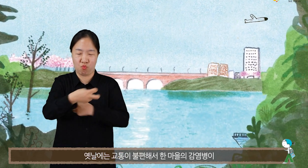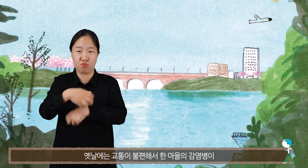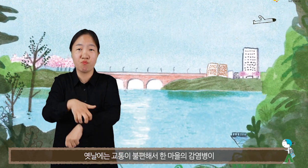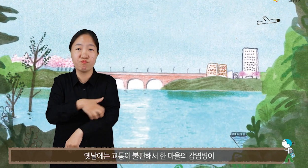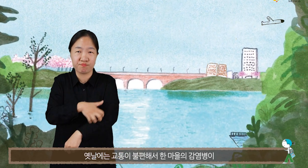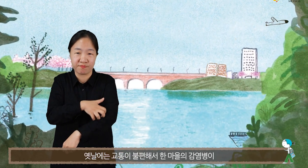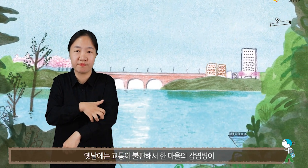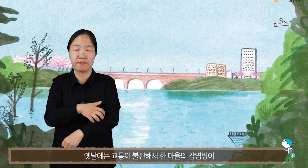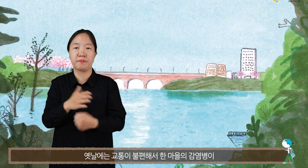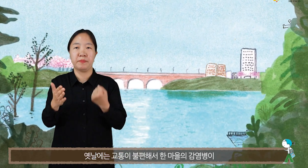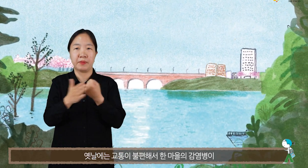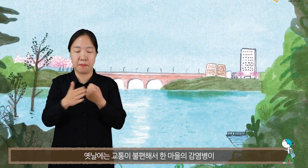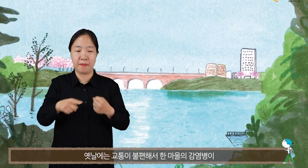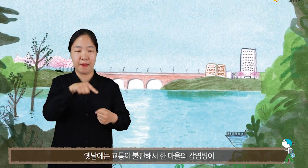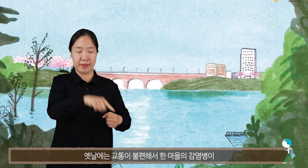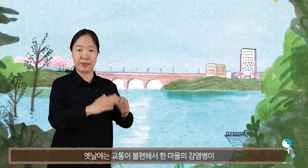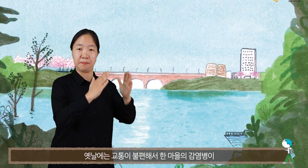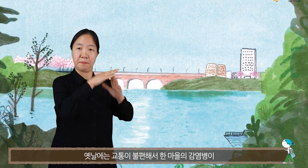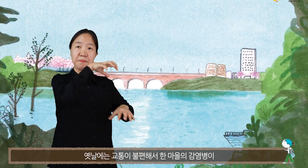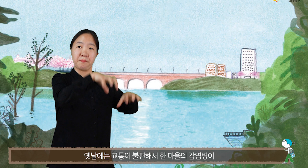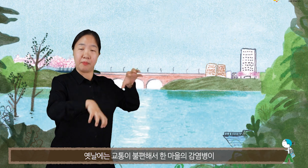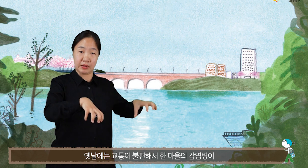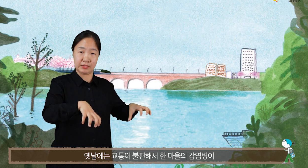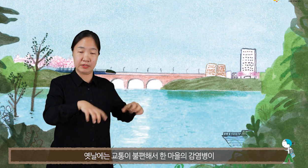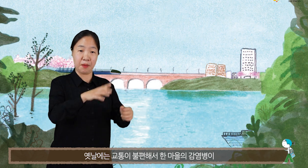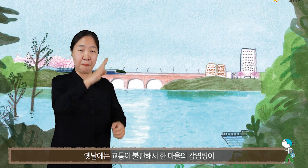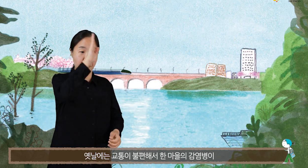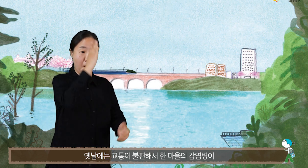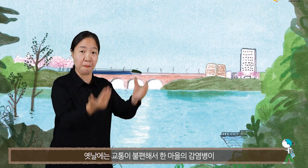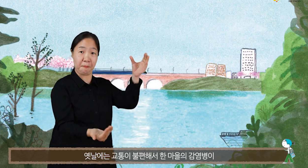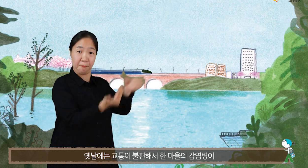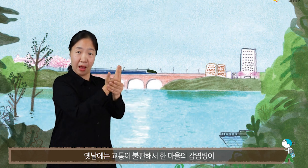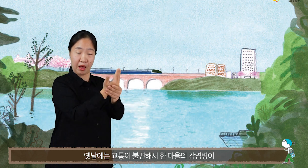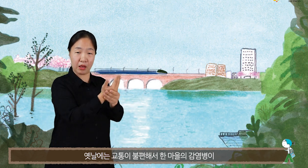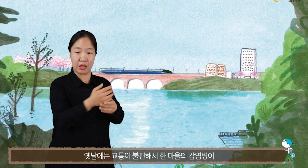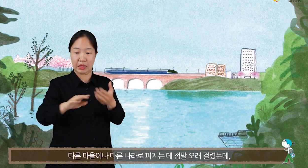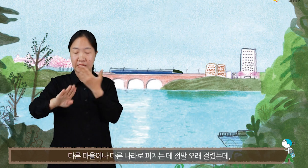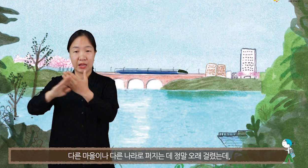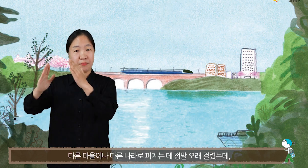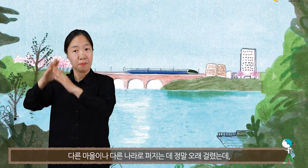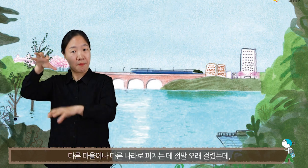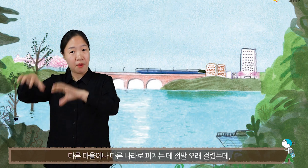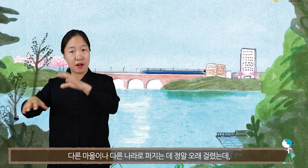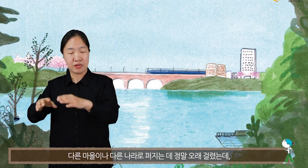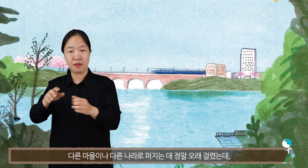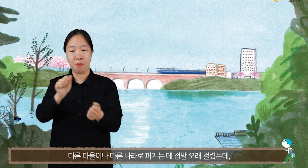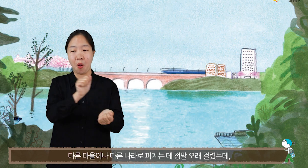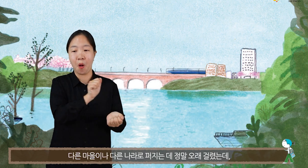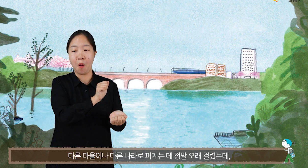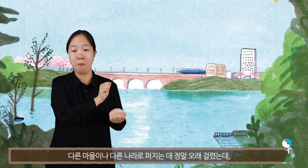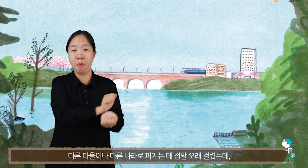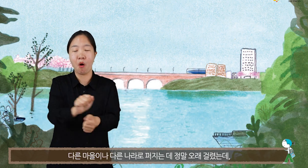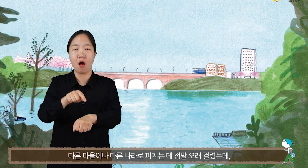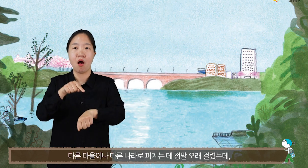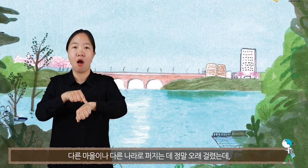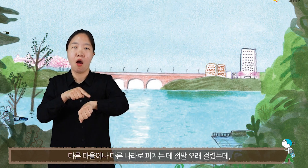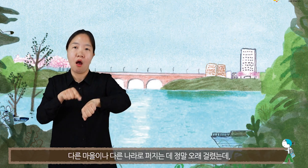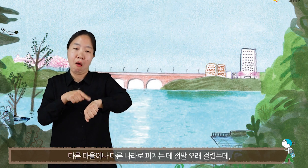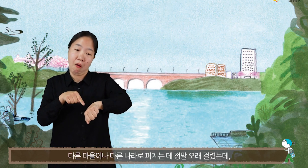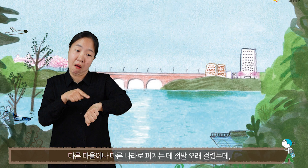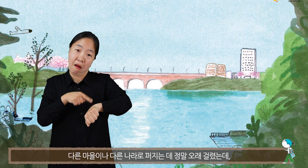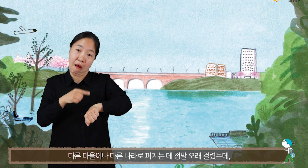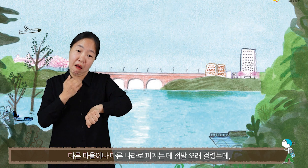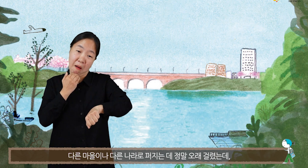옛날에는 교통이 불편해서 한 마을의 감염병이 다른 마을이나 다른 나라로